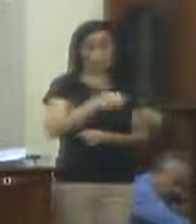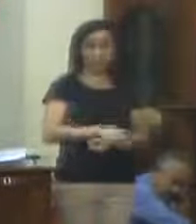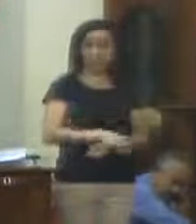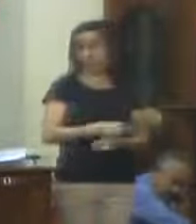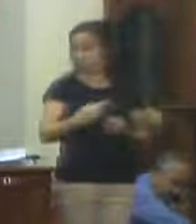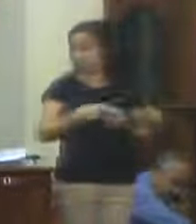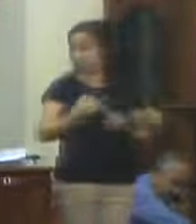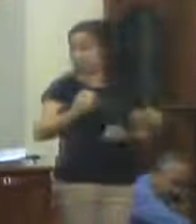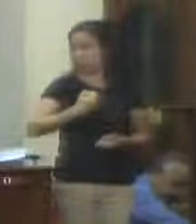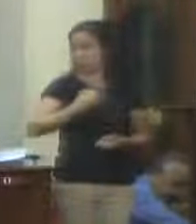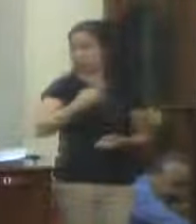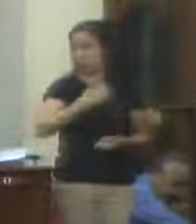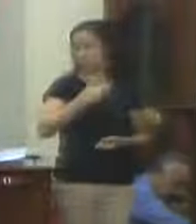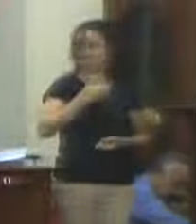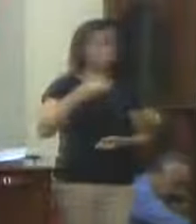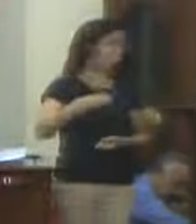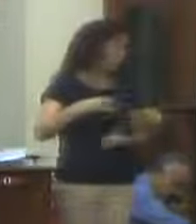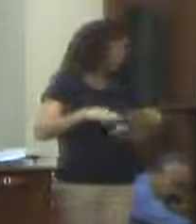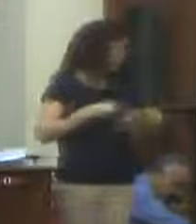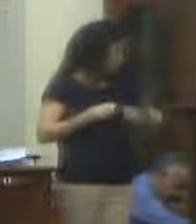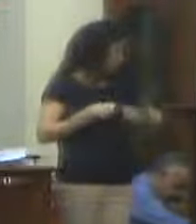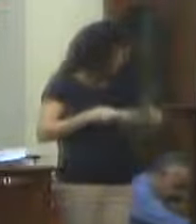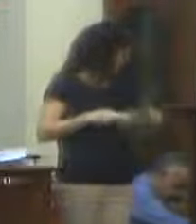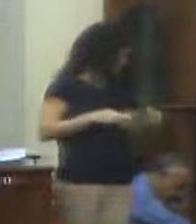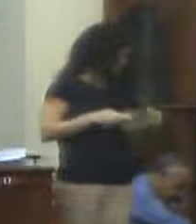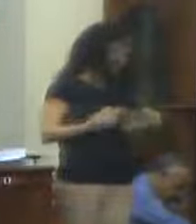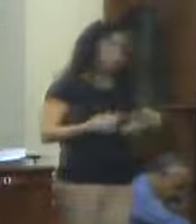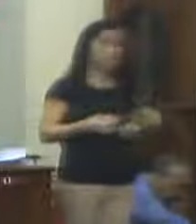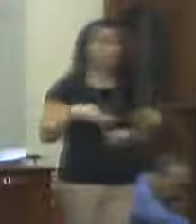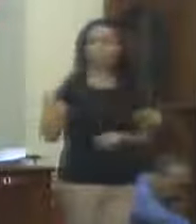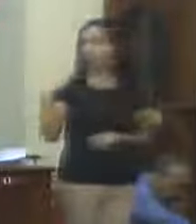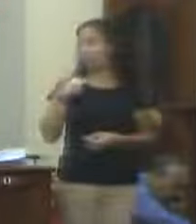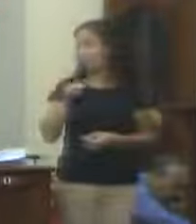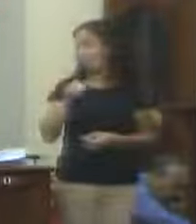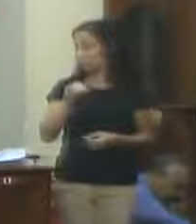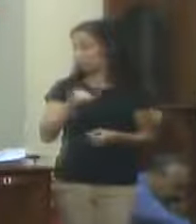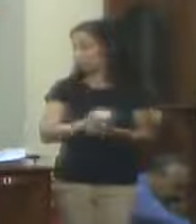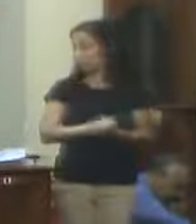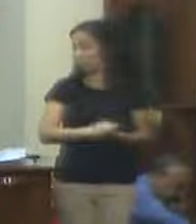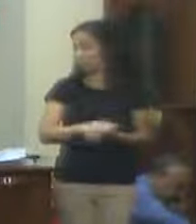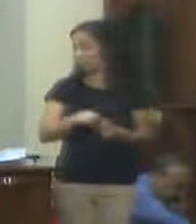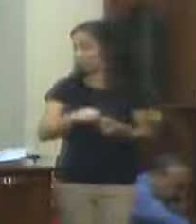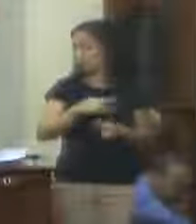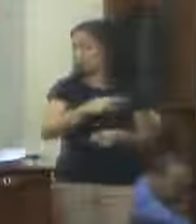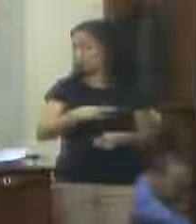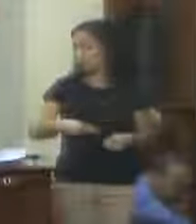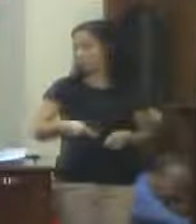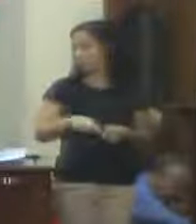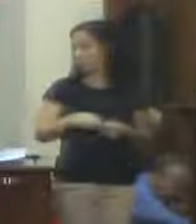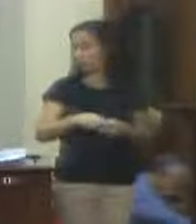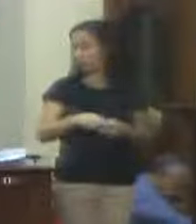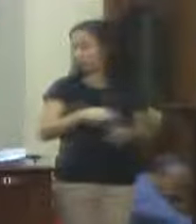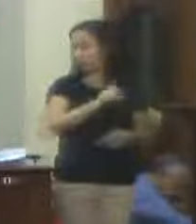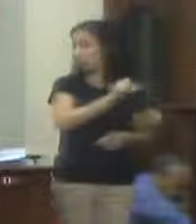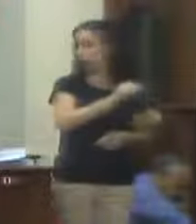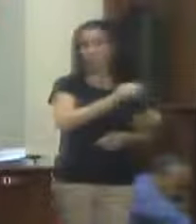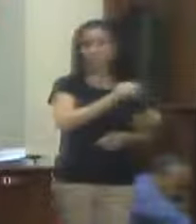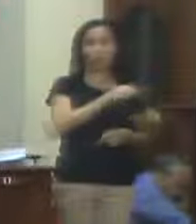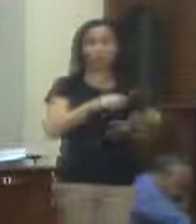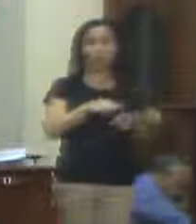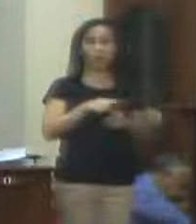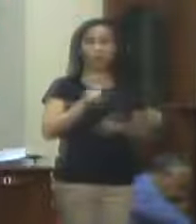número 103, vereador Fábio Antônio. Ao vereador, presidente da Câmara, vereador Fábio Antônio. O vereador Silvio Graça vem